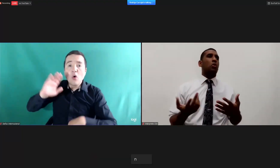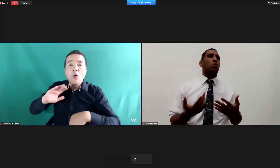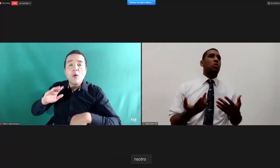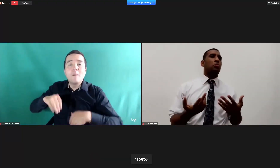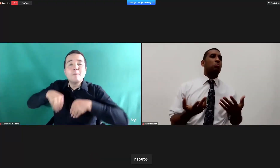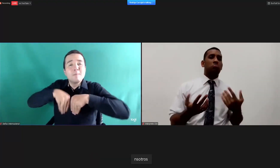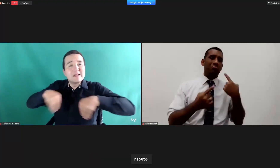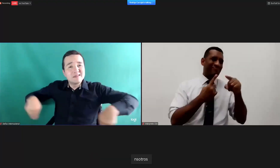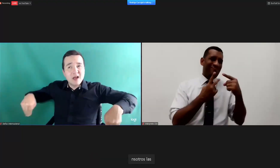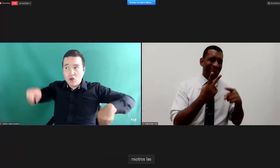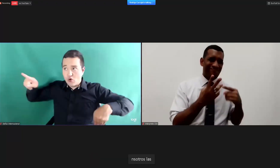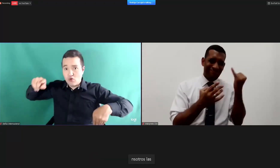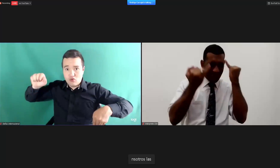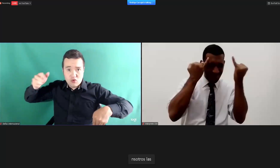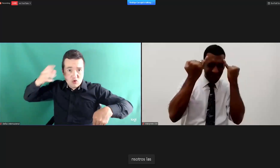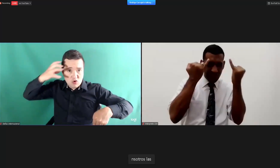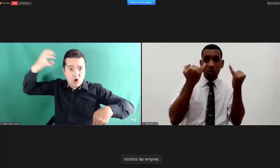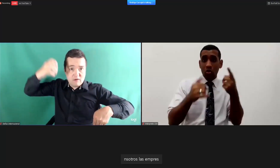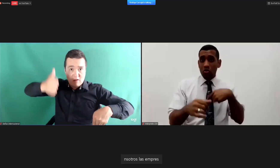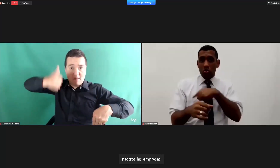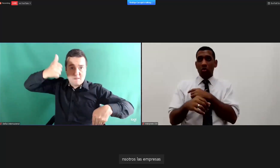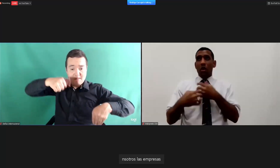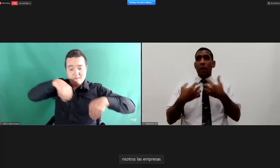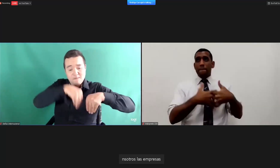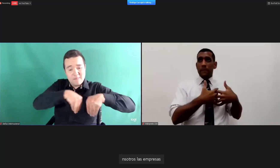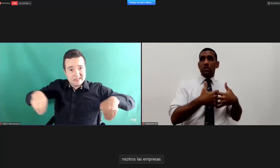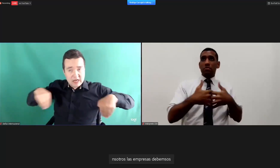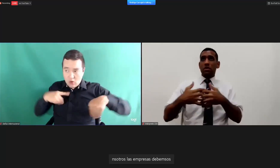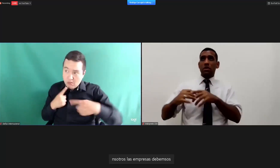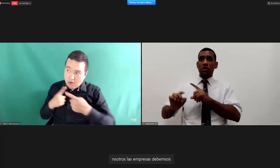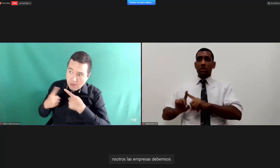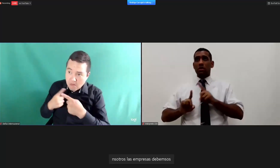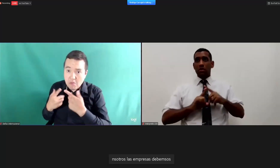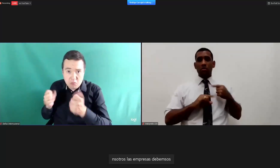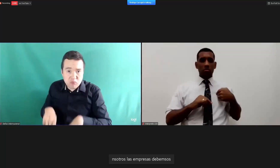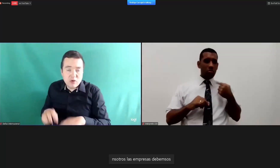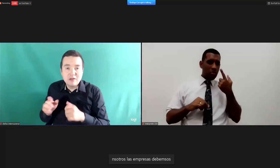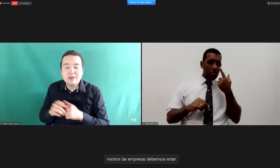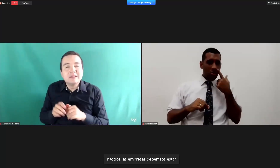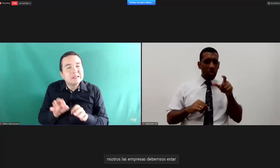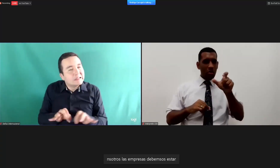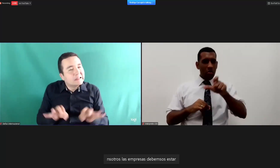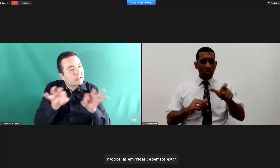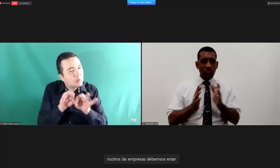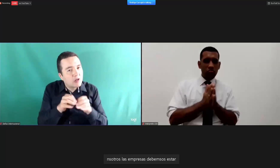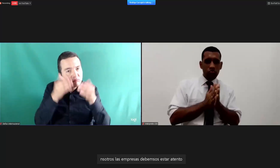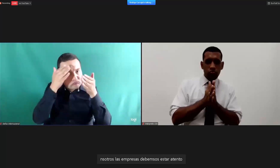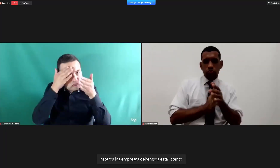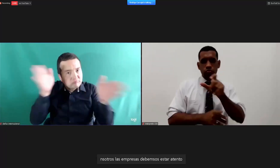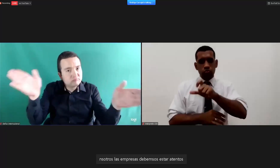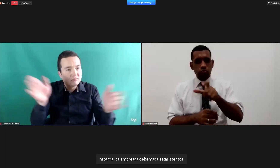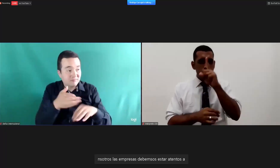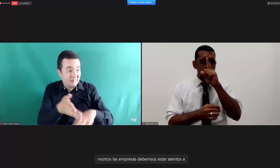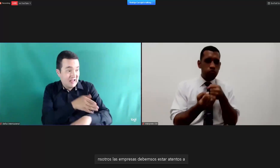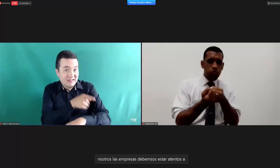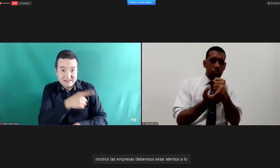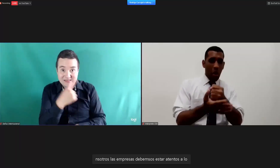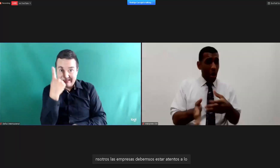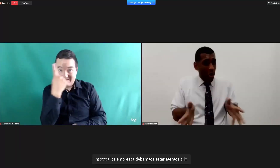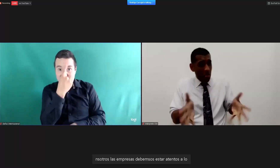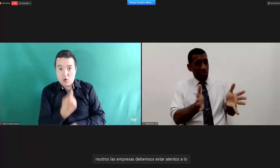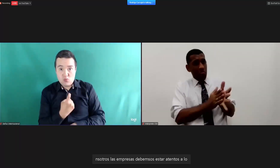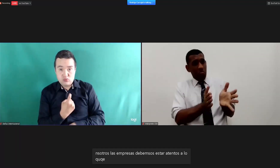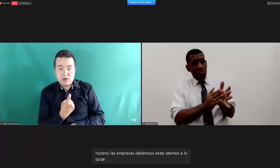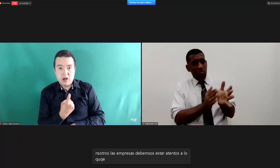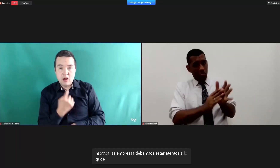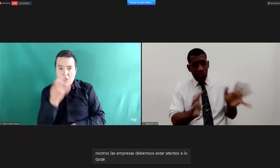debemos hacer? Debemos estar atentos a qué es lo que está sucediendo con esas iniciativas, y un poco respondiendo a la pregunta que tú decías, Estefan, ¿cuáles son